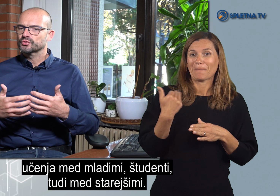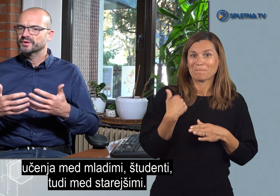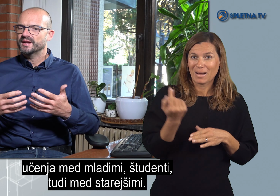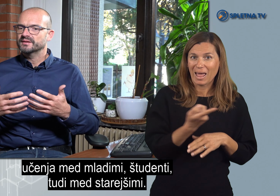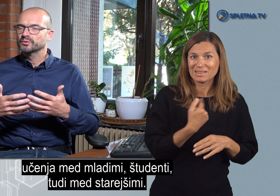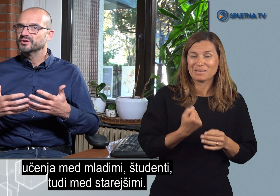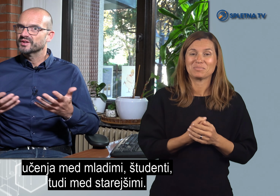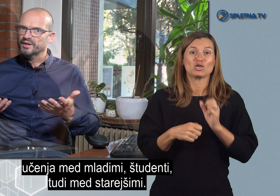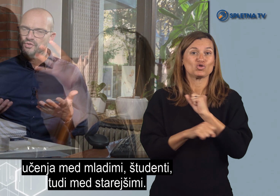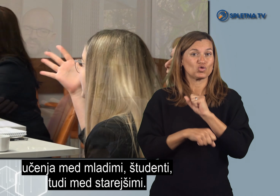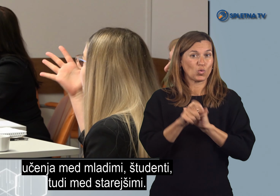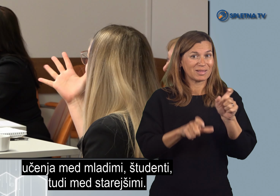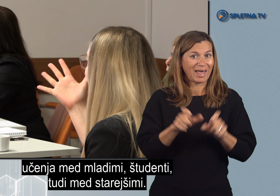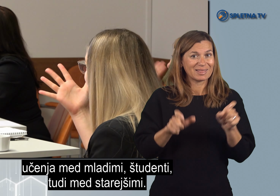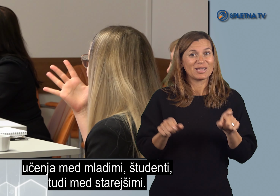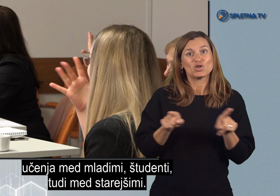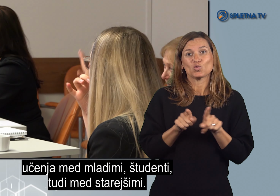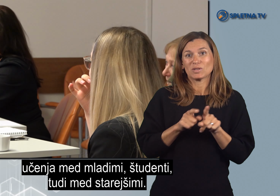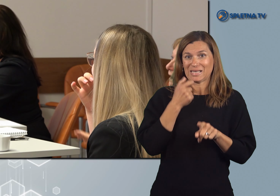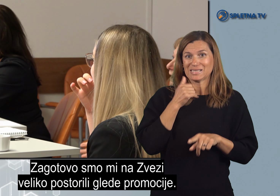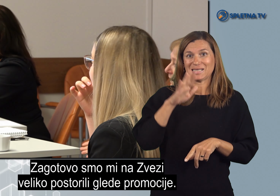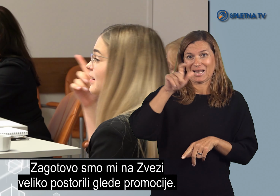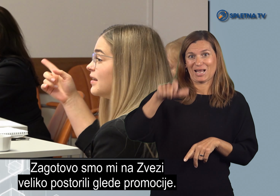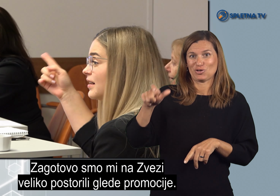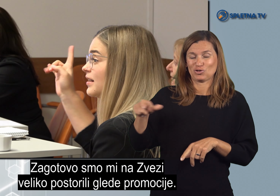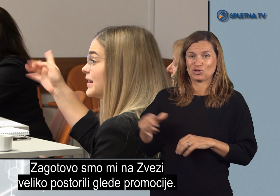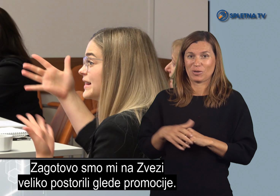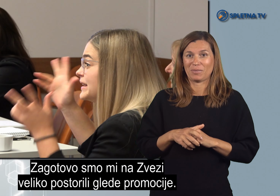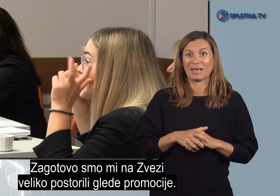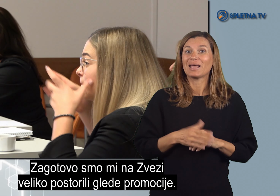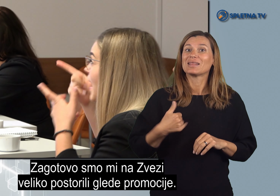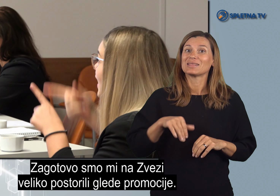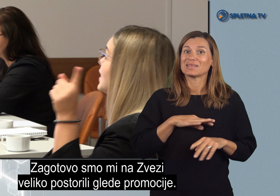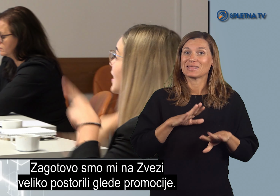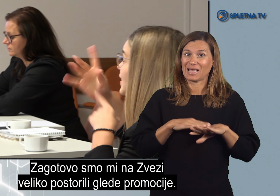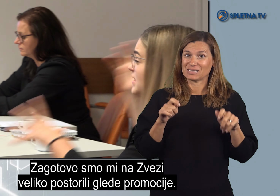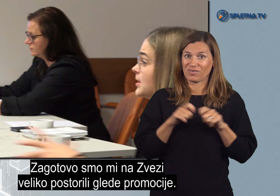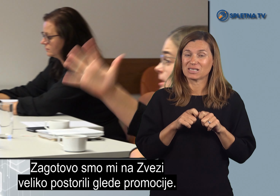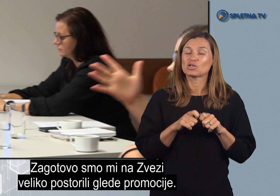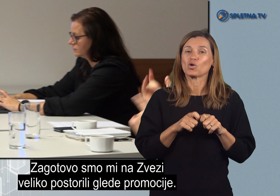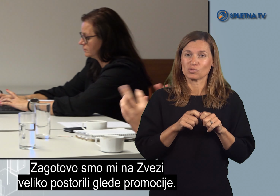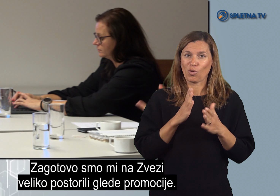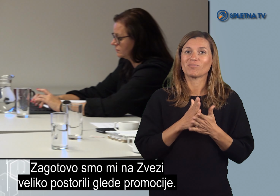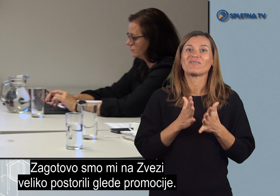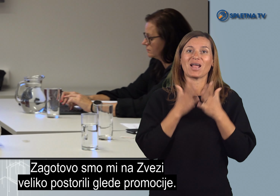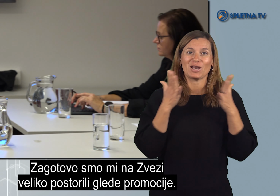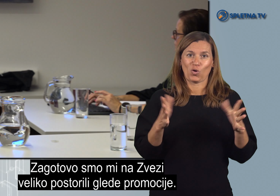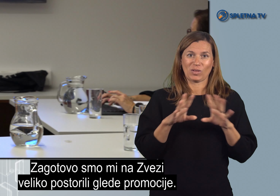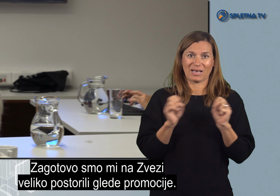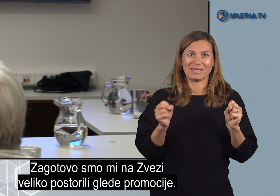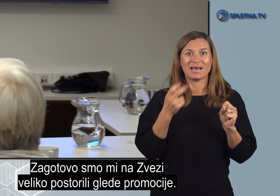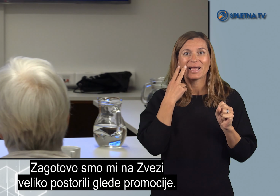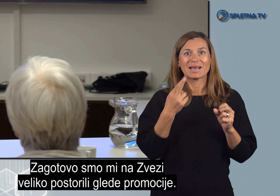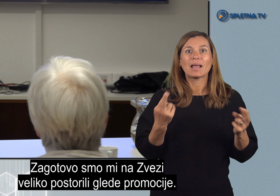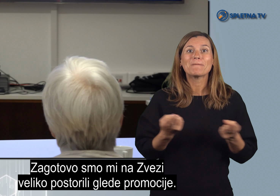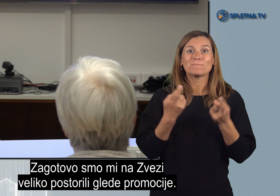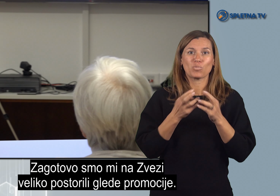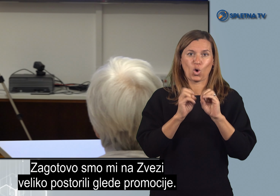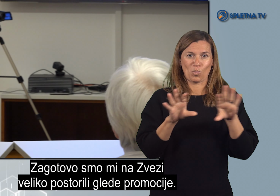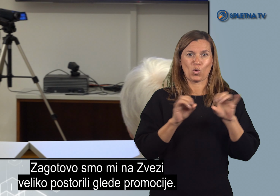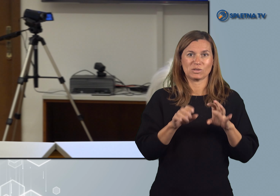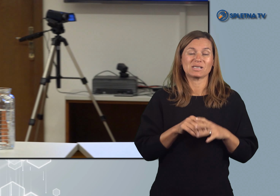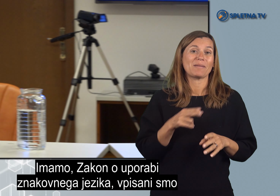mladimi, študenti, tudi starejšimi. Zagotovo smo mi na zvezi veliko postorili glede promocije.